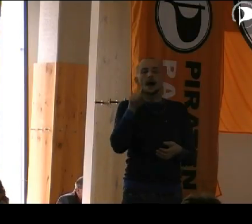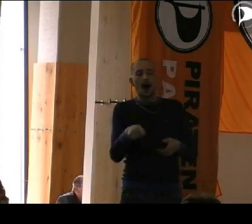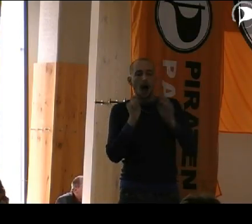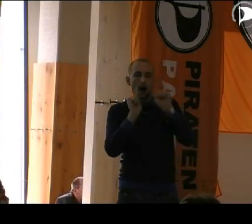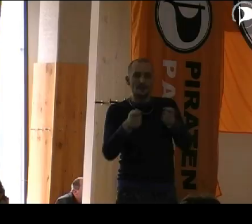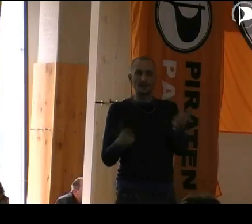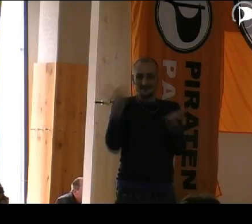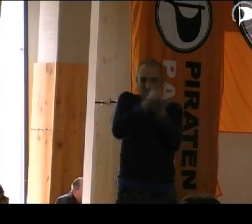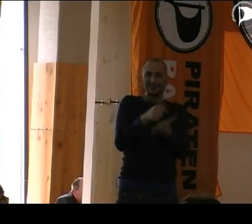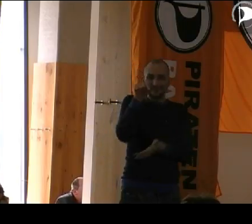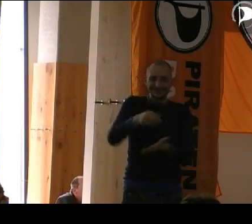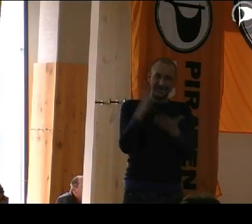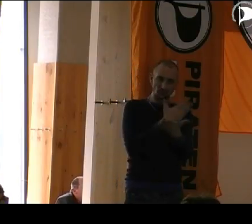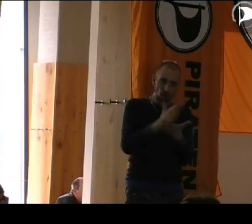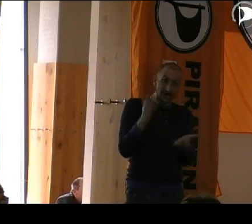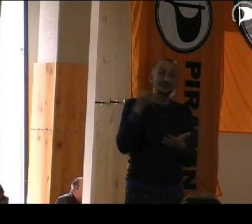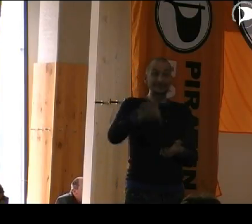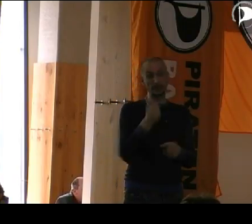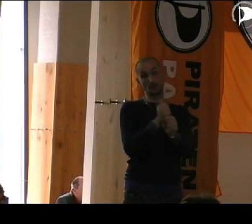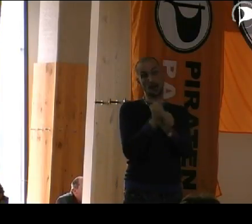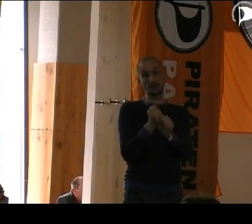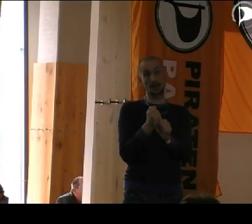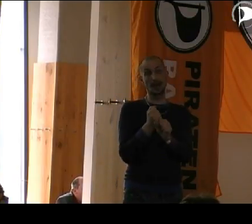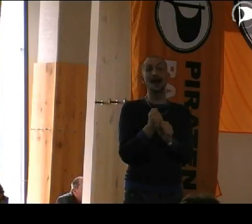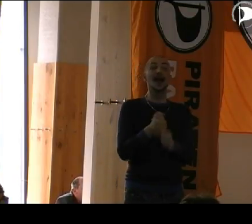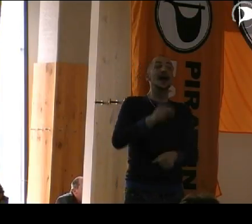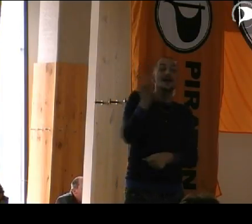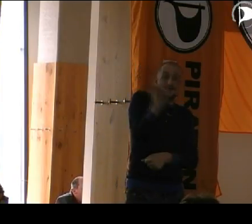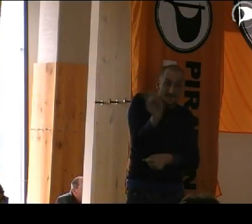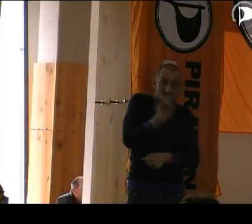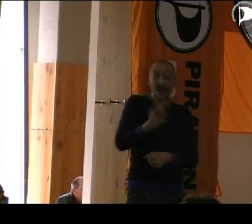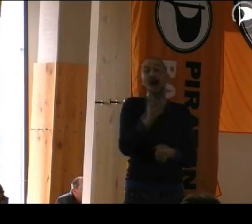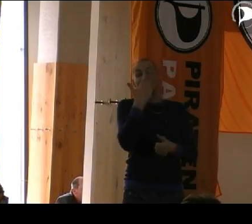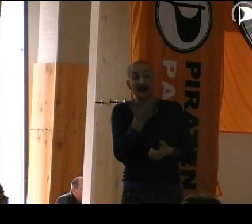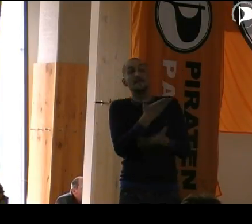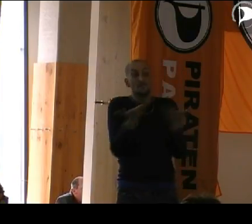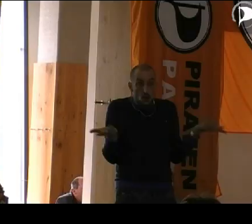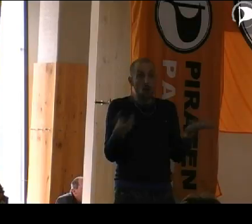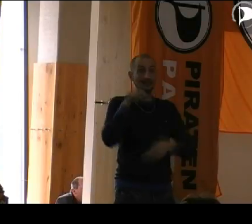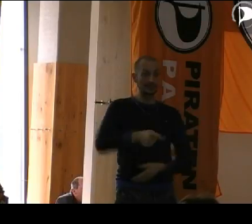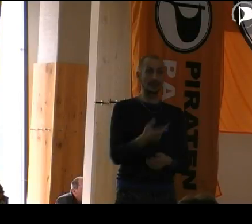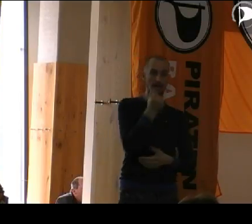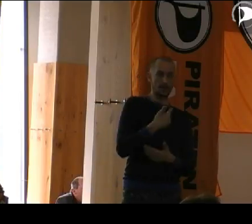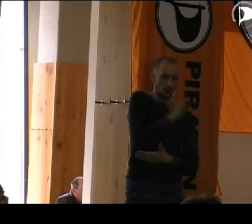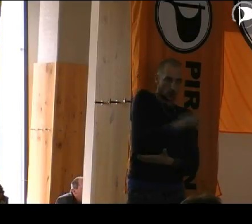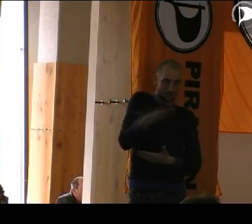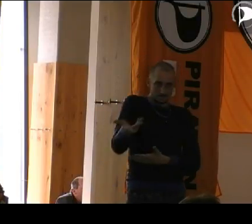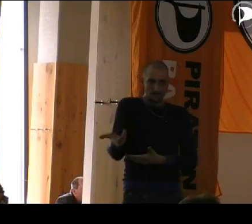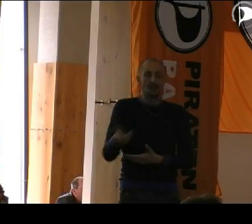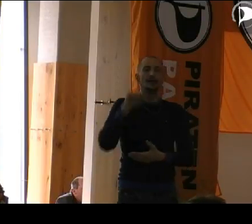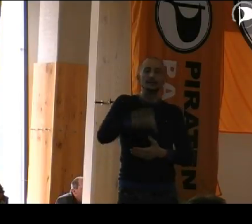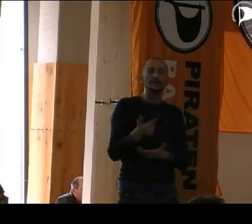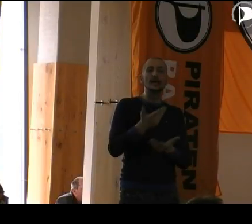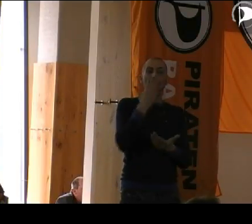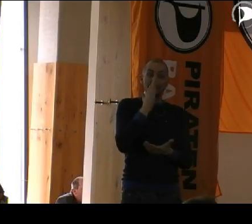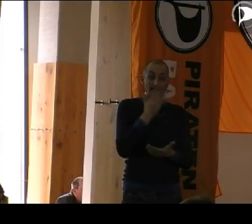diese entscheidungen zu treffen wer wann wo wie viel geld bekommt und wenn